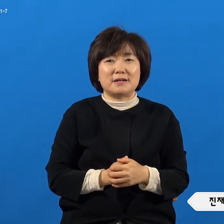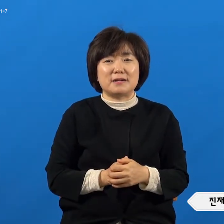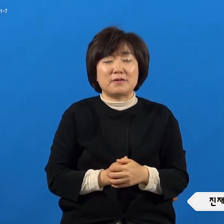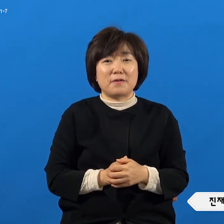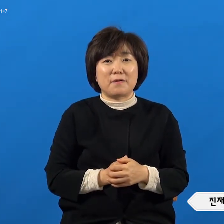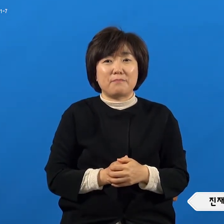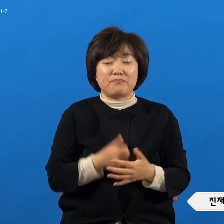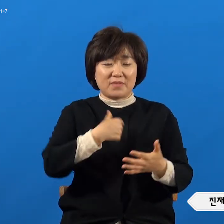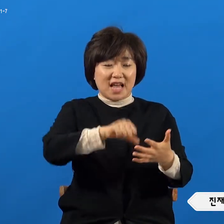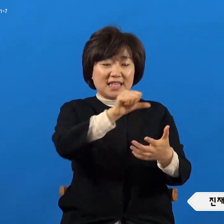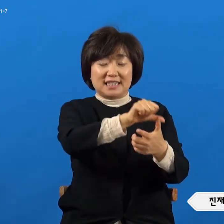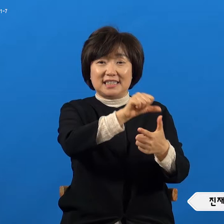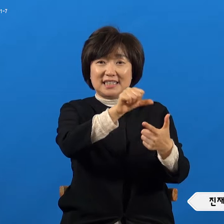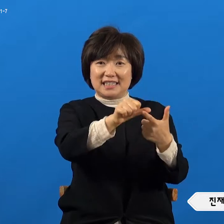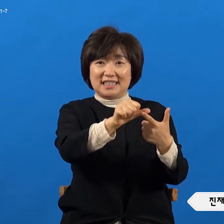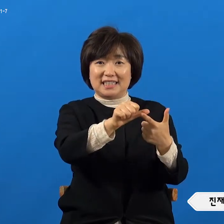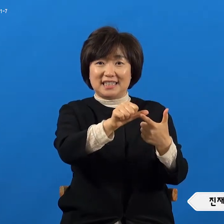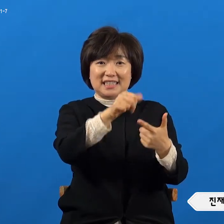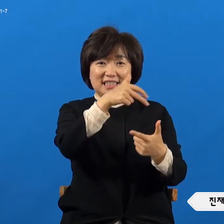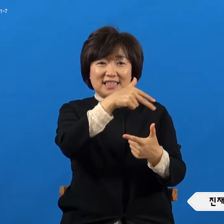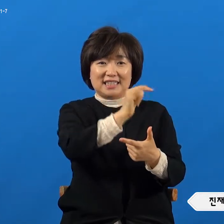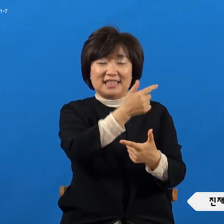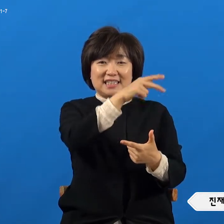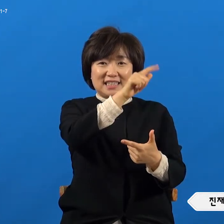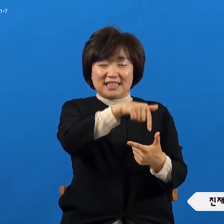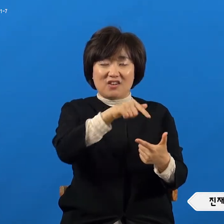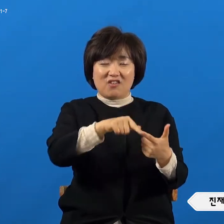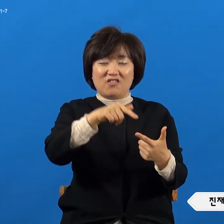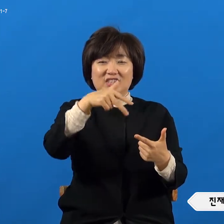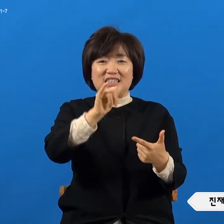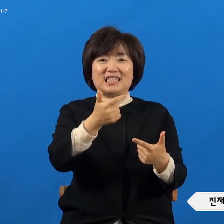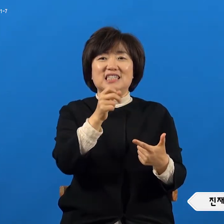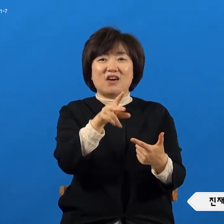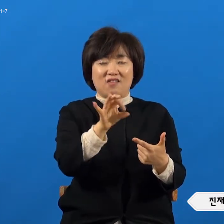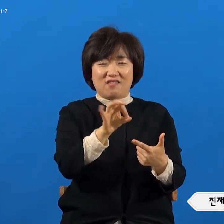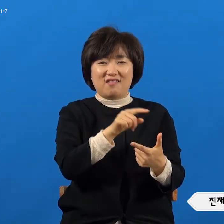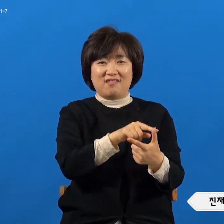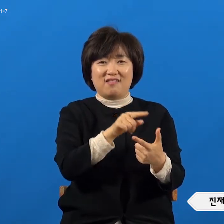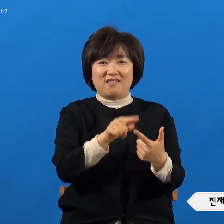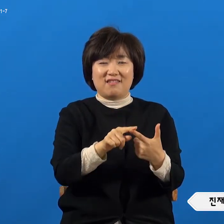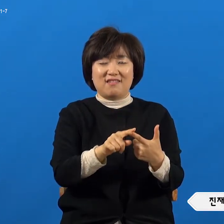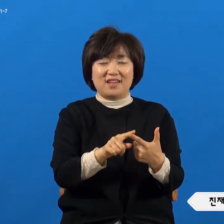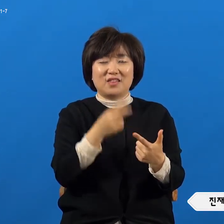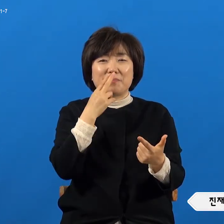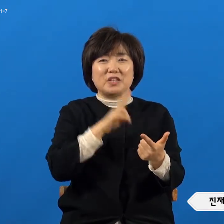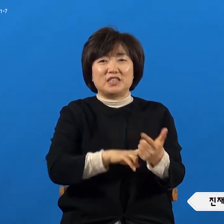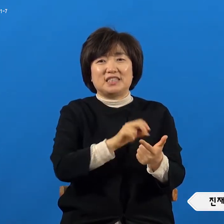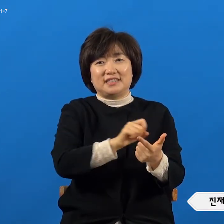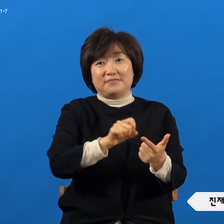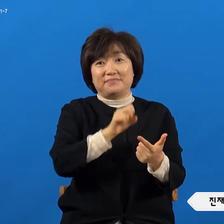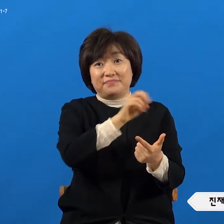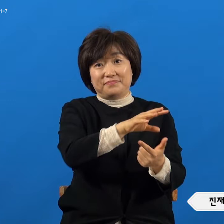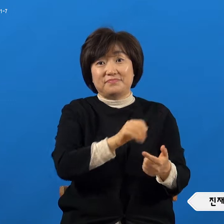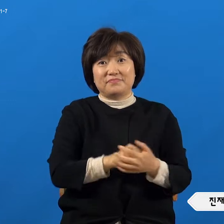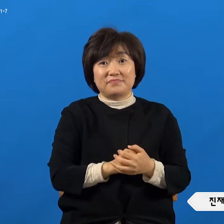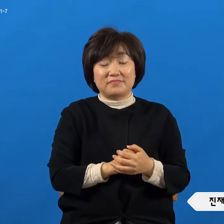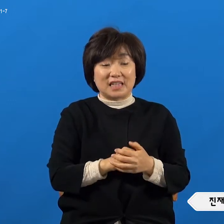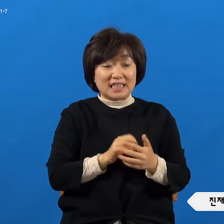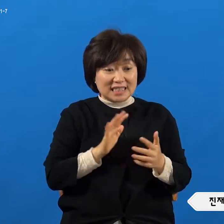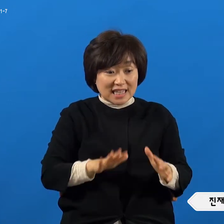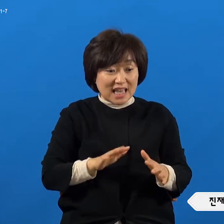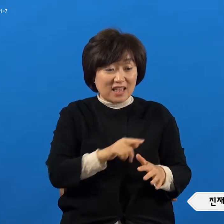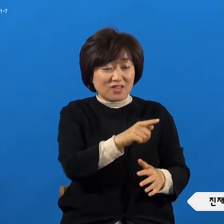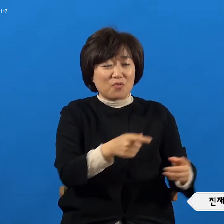그의 두 아들 진석과 진영에게도 이런 글을 남겼습니다. 이제 너희가